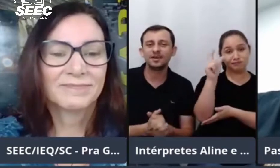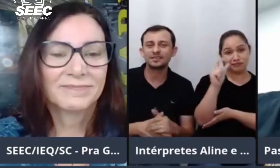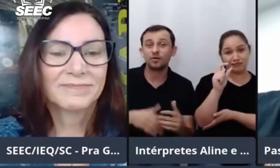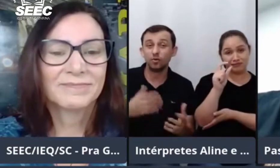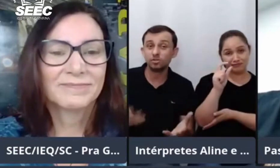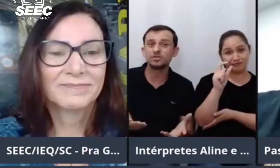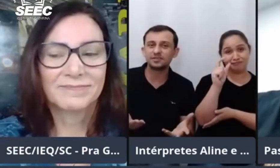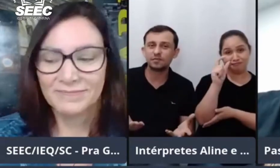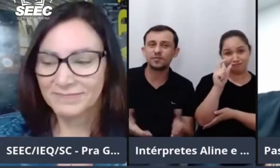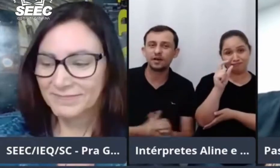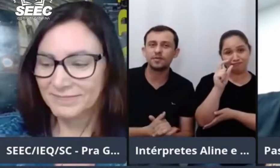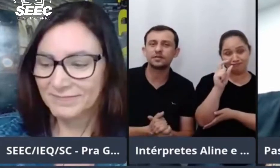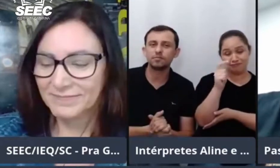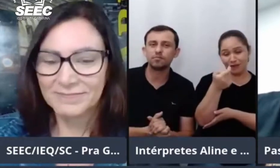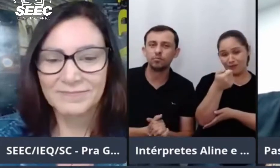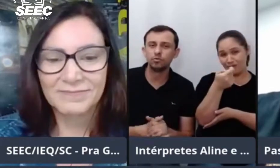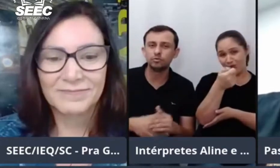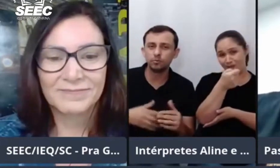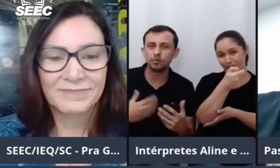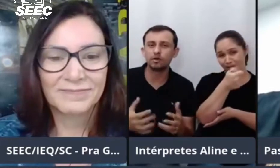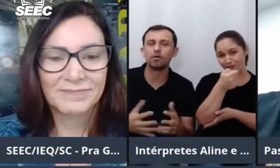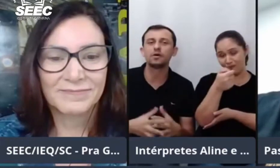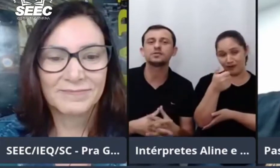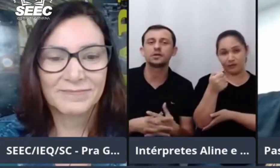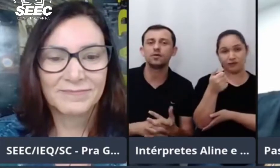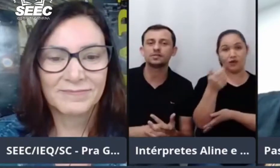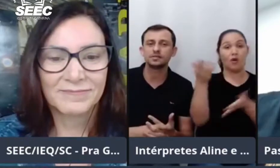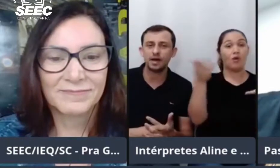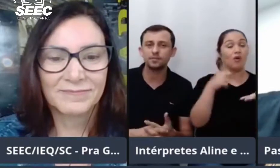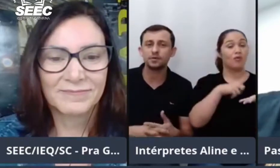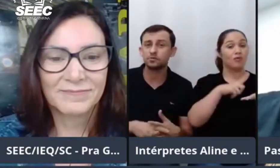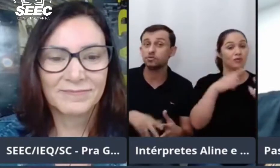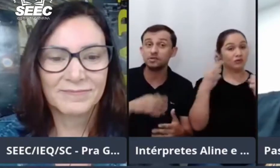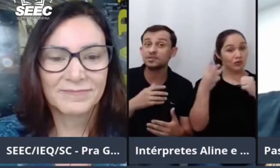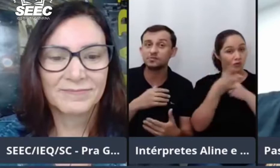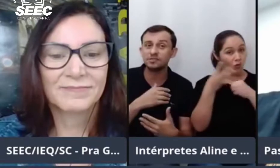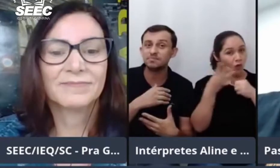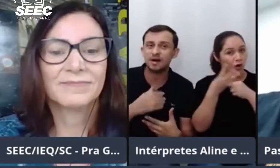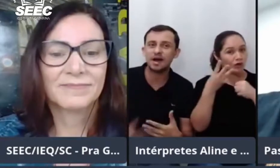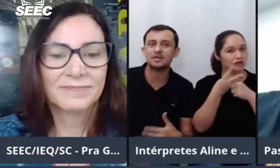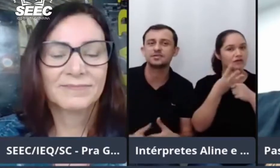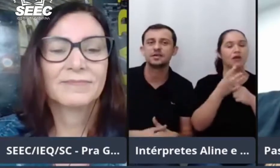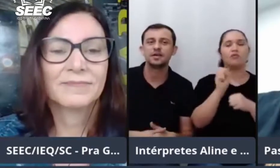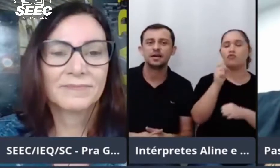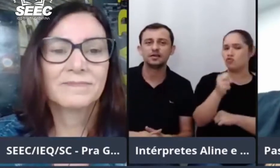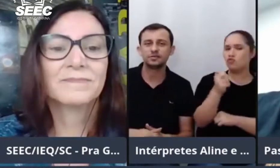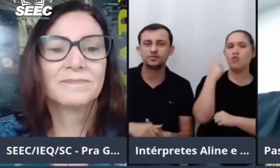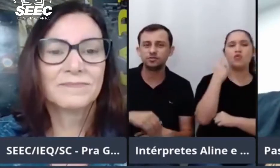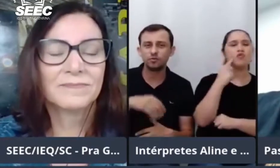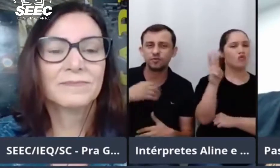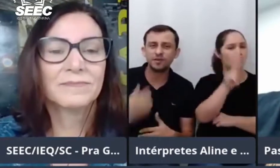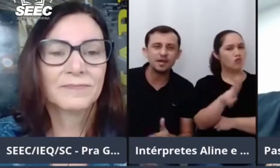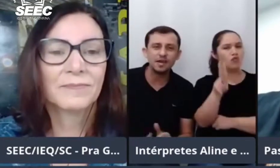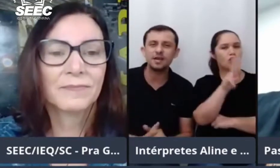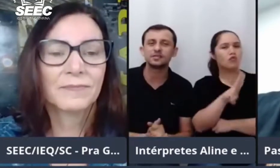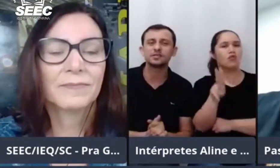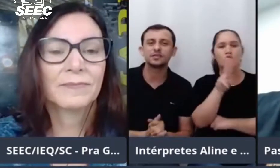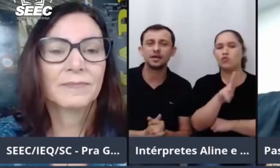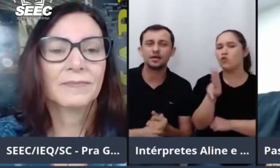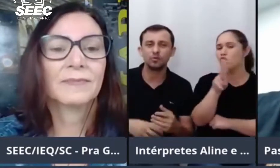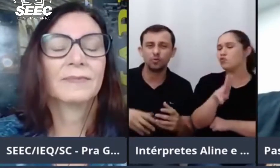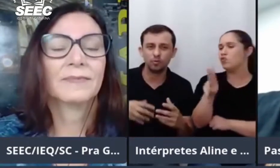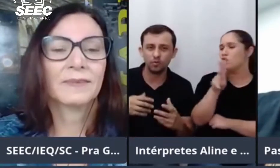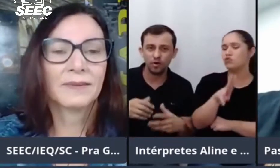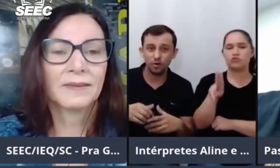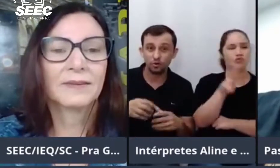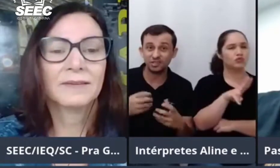Então, hoje eles têm uma ferramenta muito poderosa, que é o WhatsApp, eles utilizam demais as videoconferências,